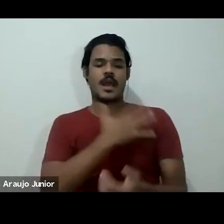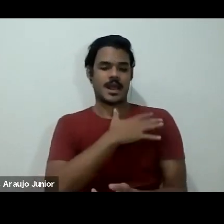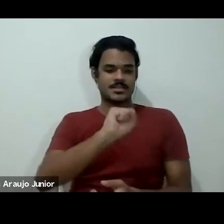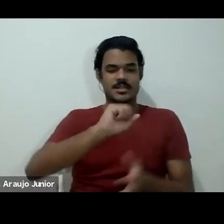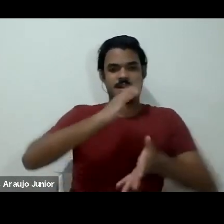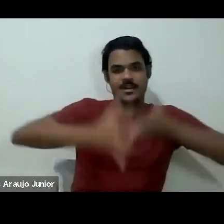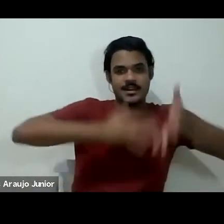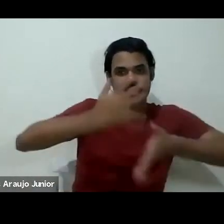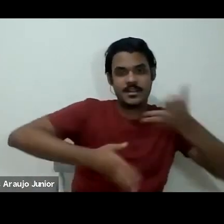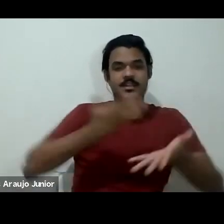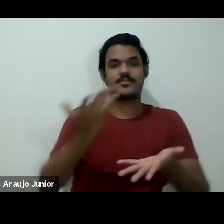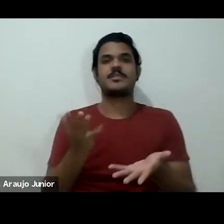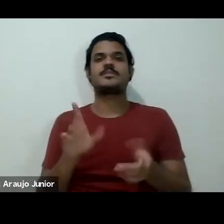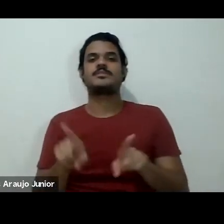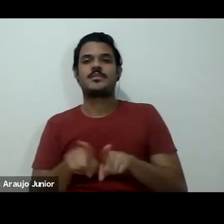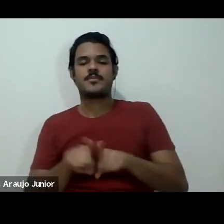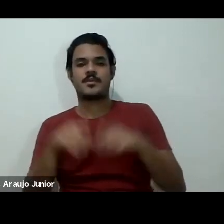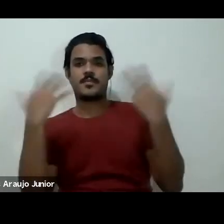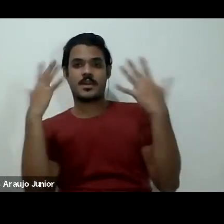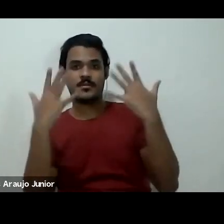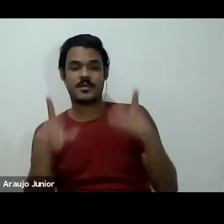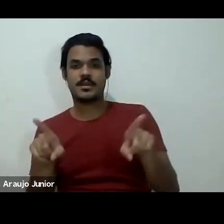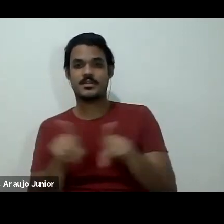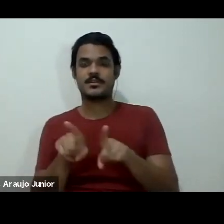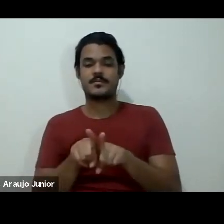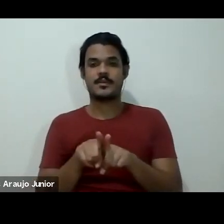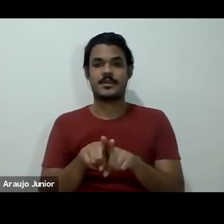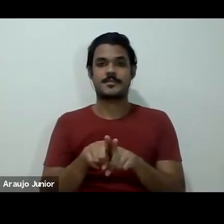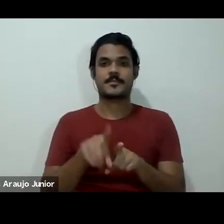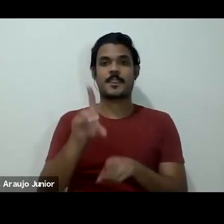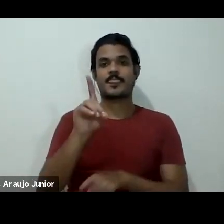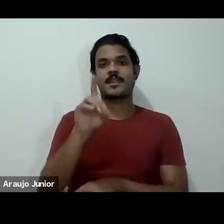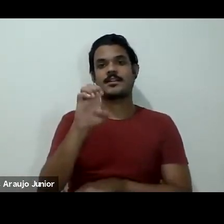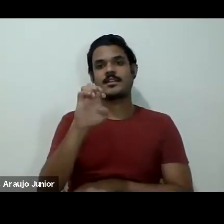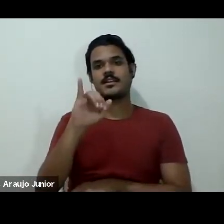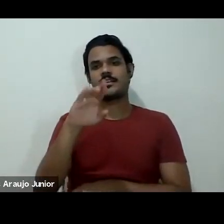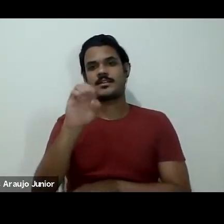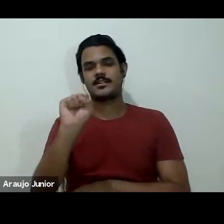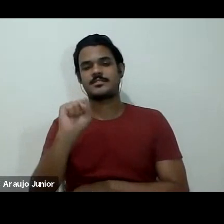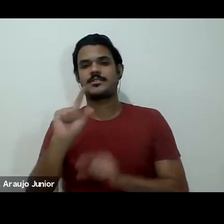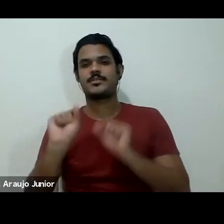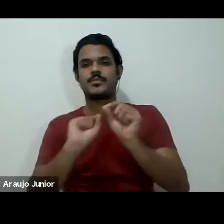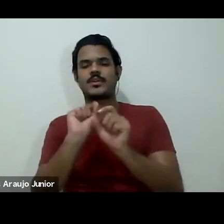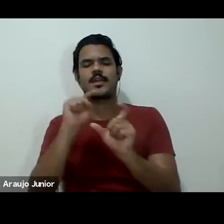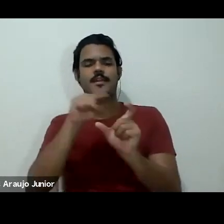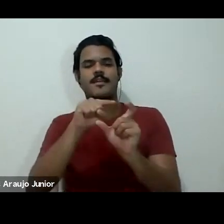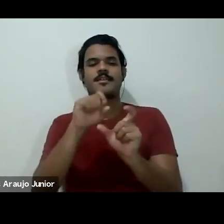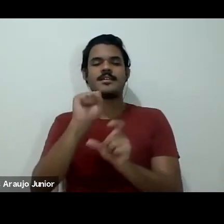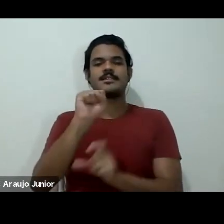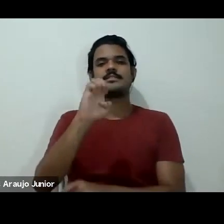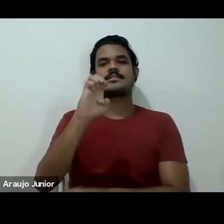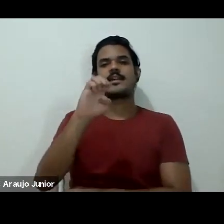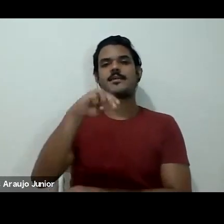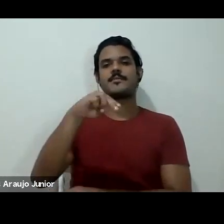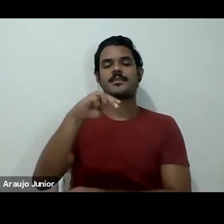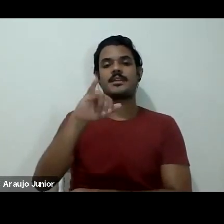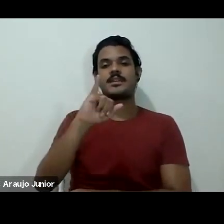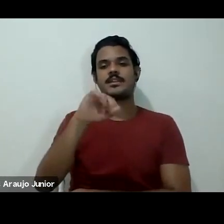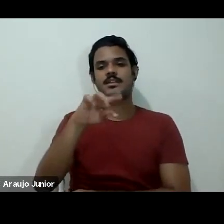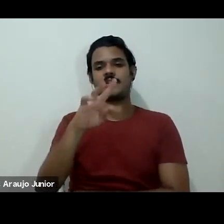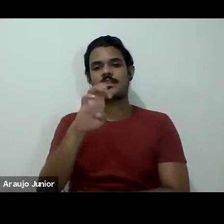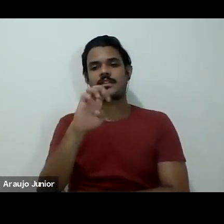belíssimo trabalho. Deise Medina Grata, uma tradução intersemiótica. Professor Bernard Belisário,